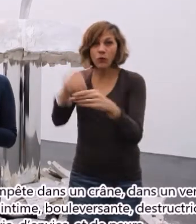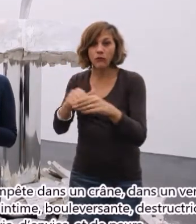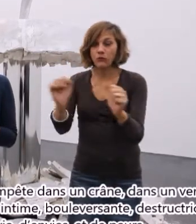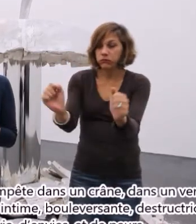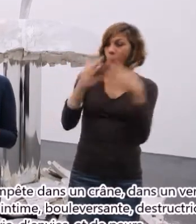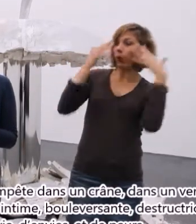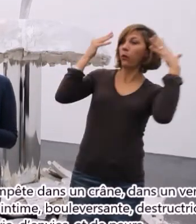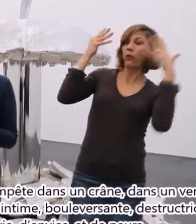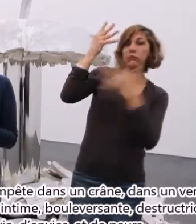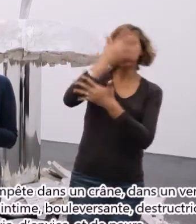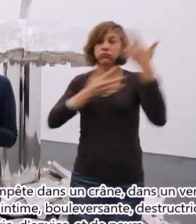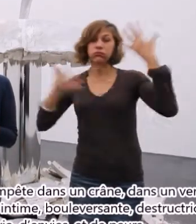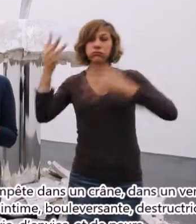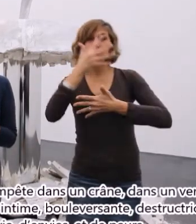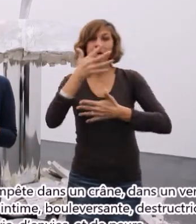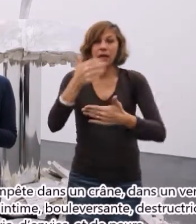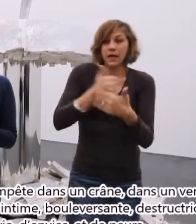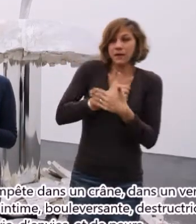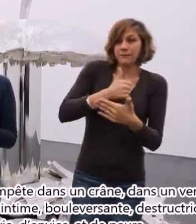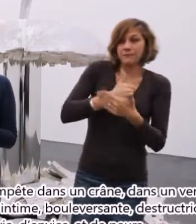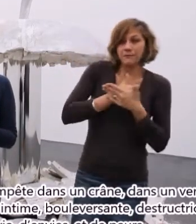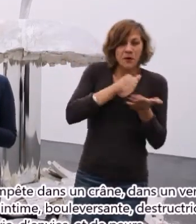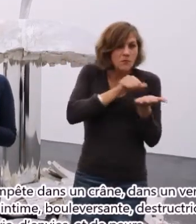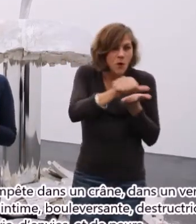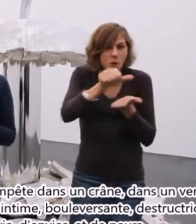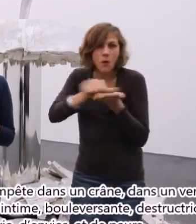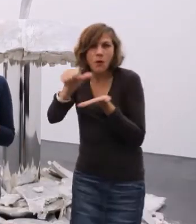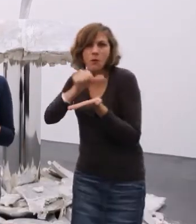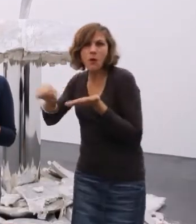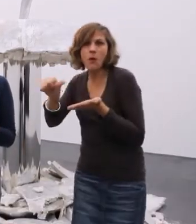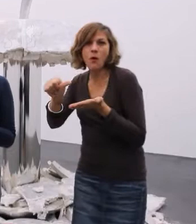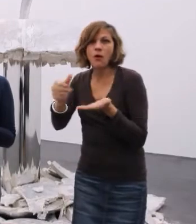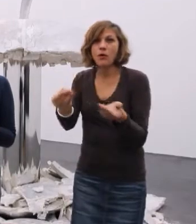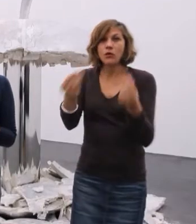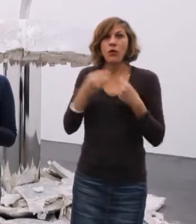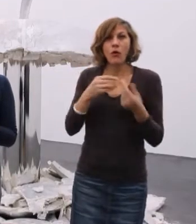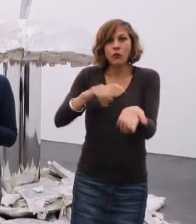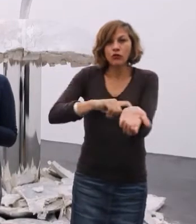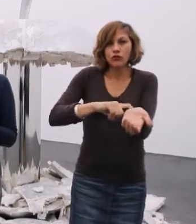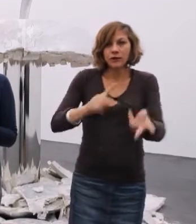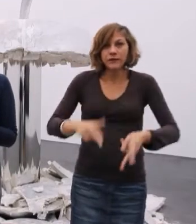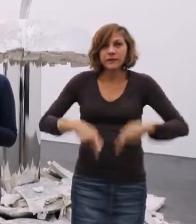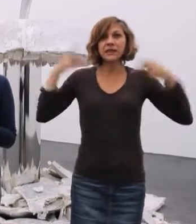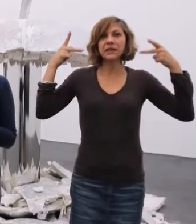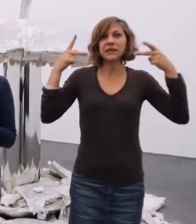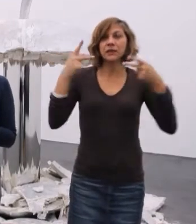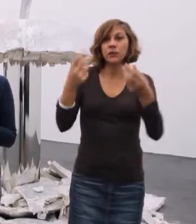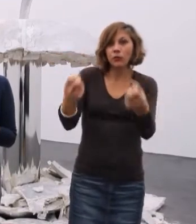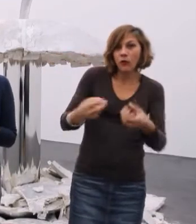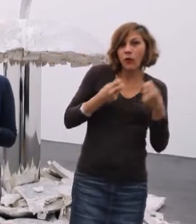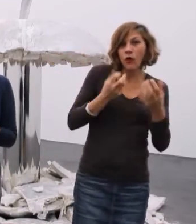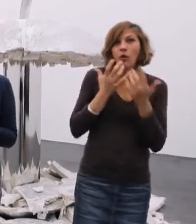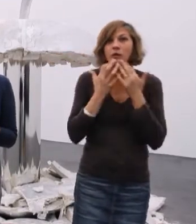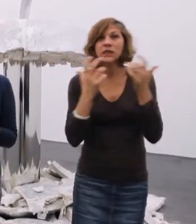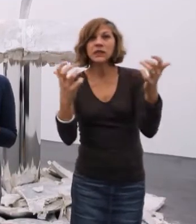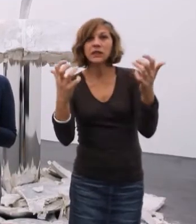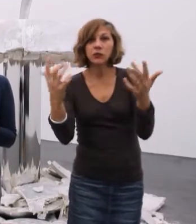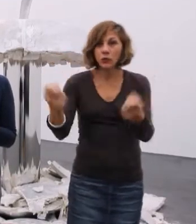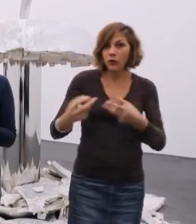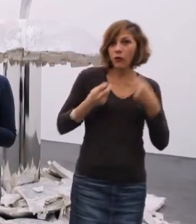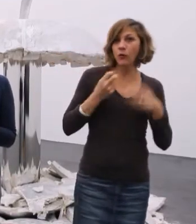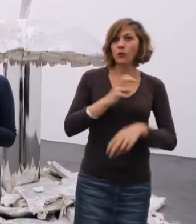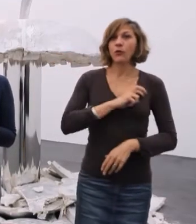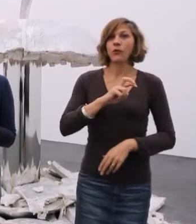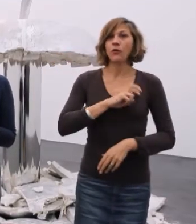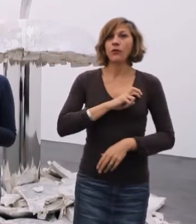intime, bouleversante, destructrice, source de vie, d'envie et de peur.